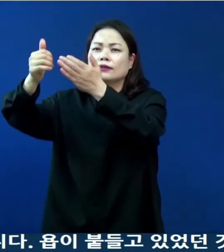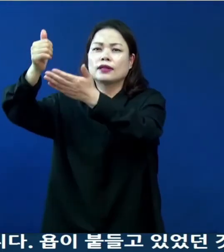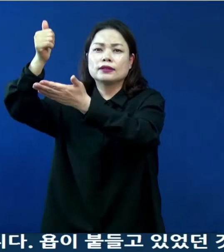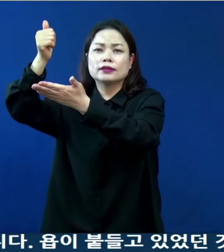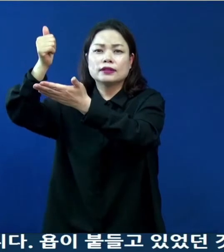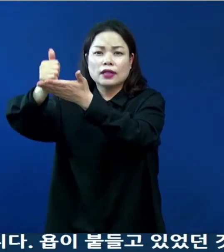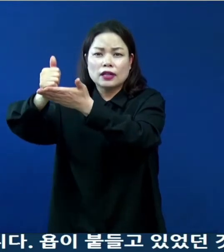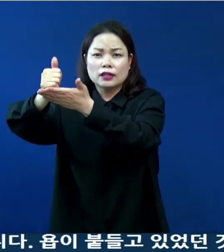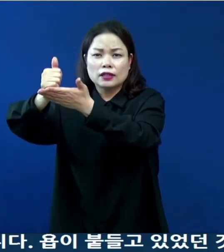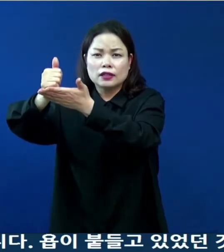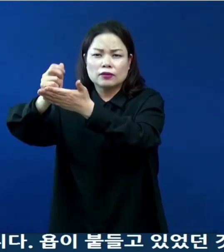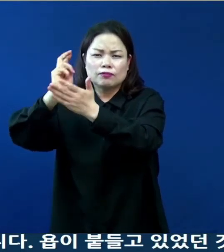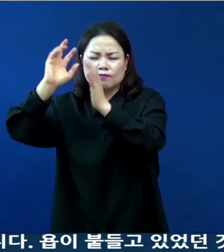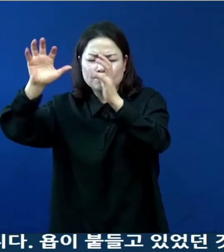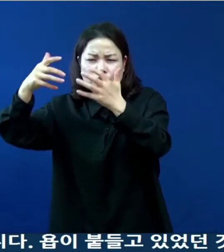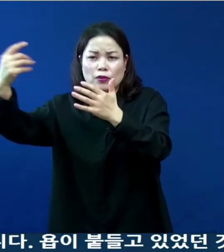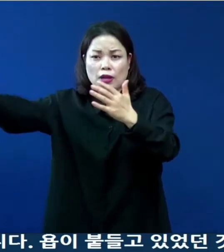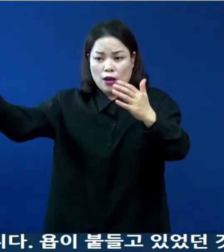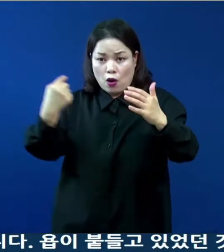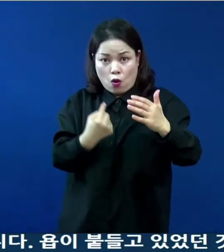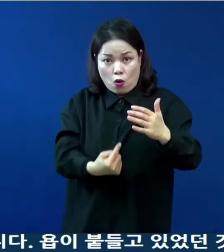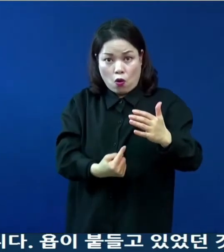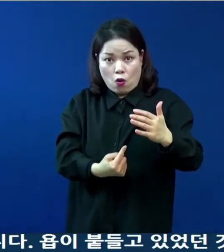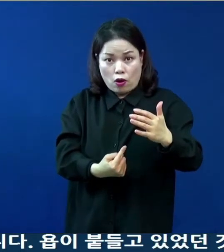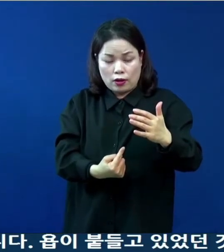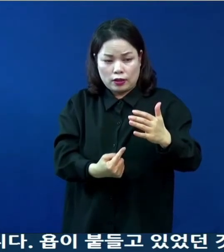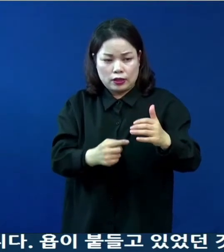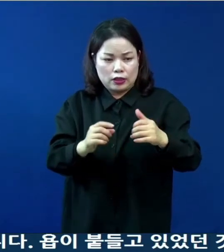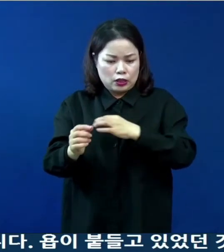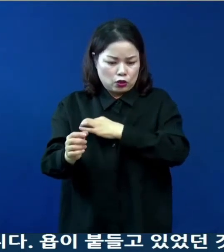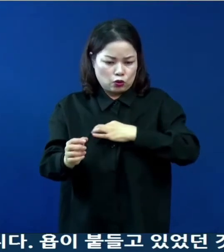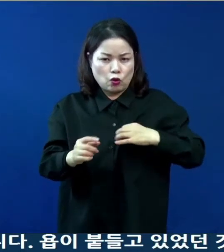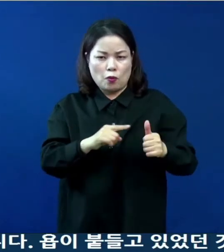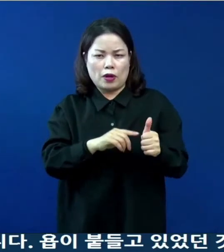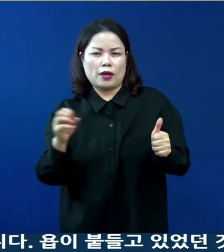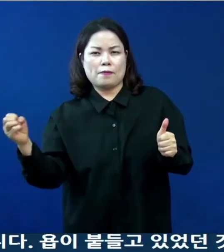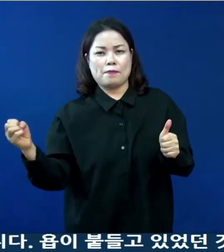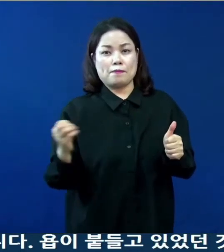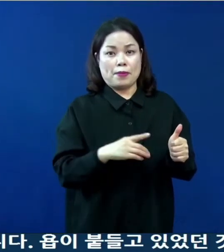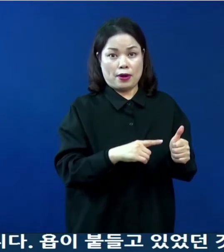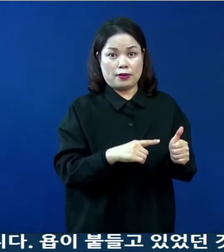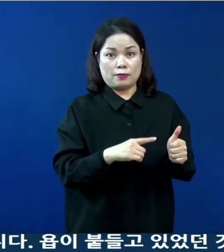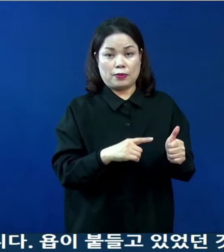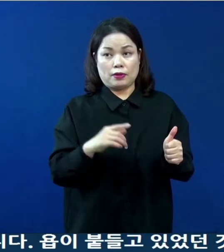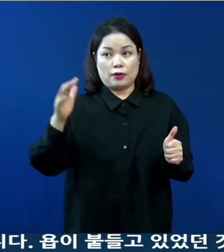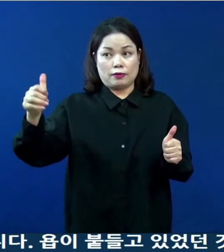하나님께서 폭풍우 가운데 임재하셔서 욥에게 말씀을 주십니다.